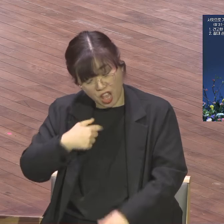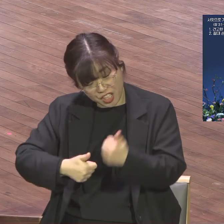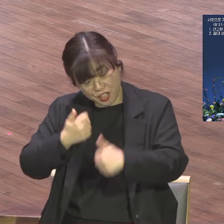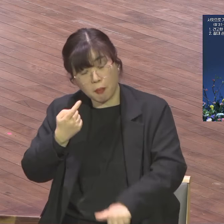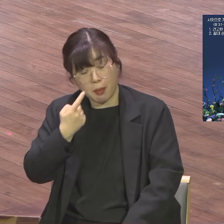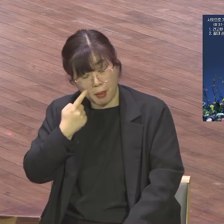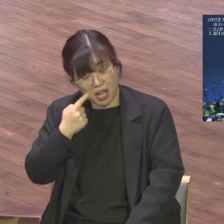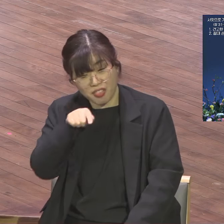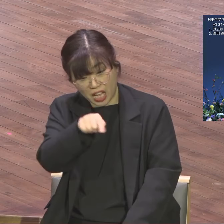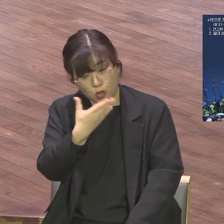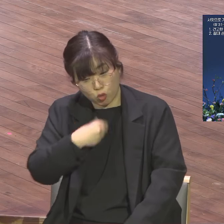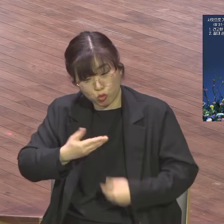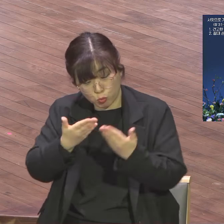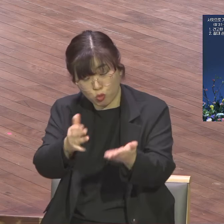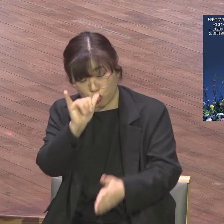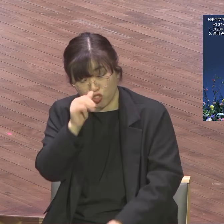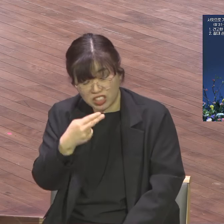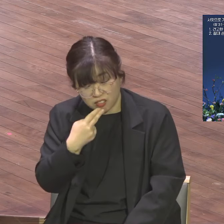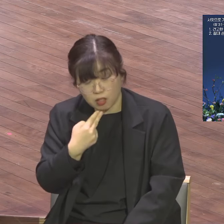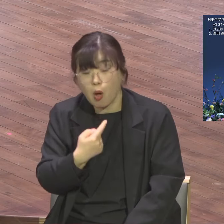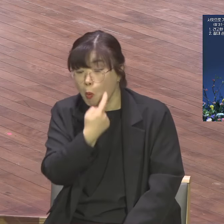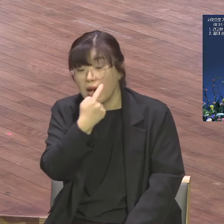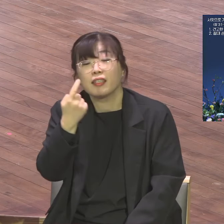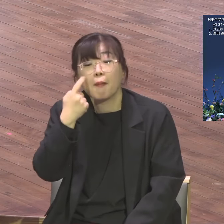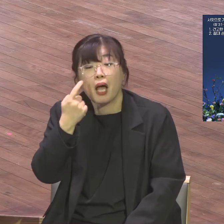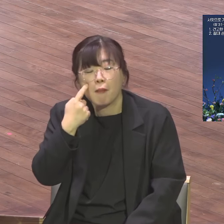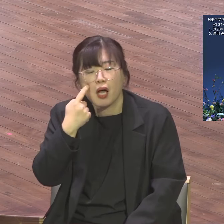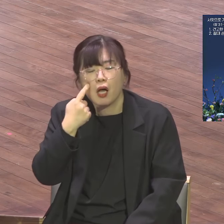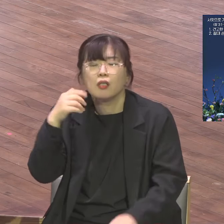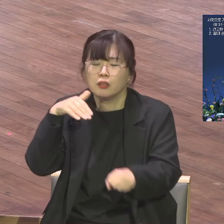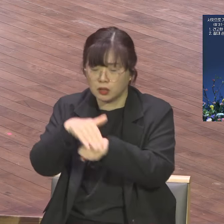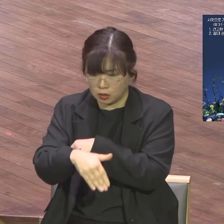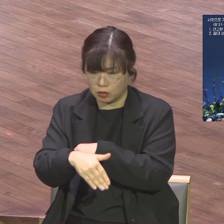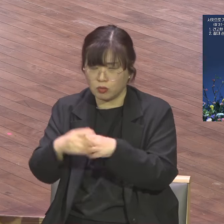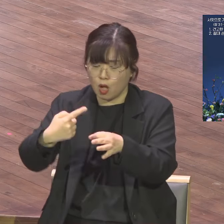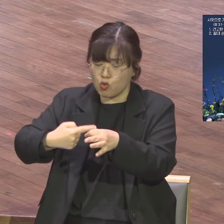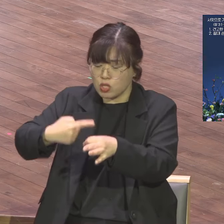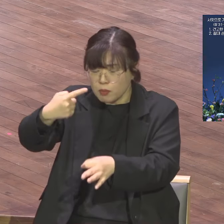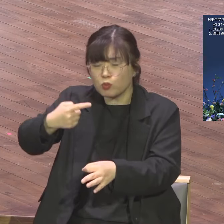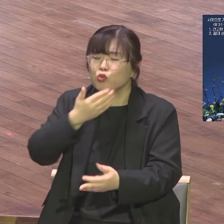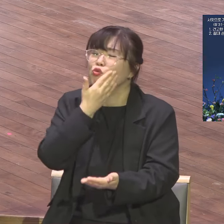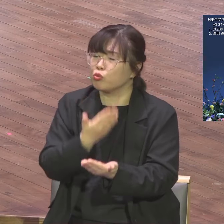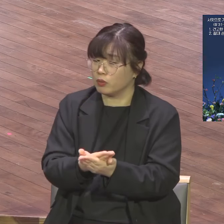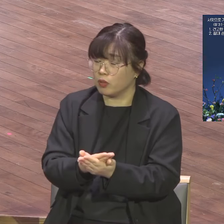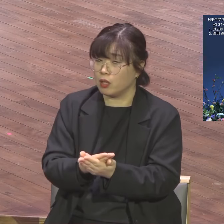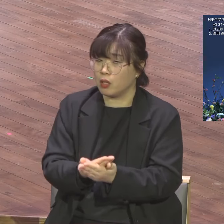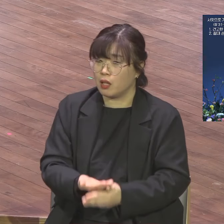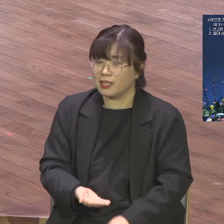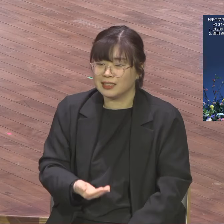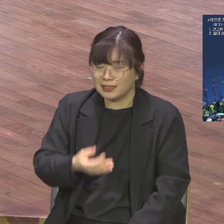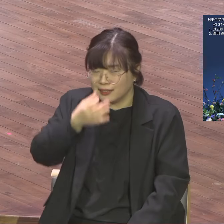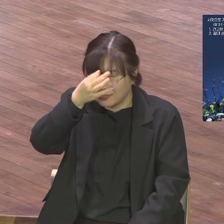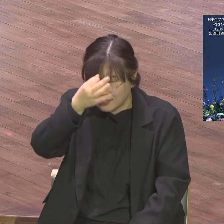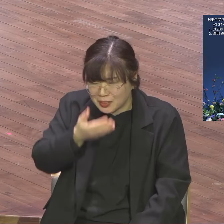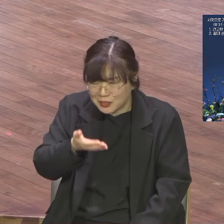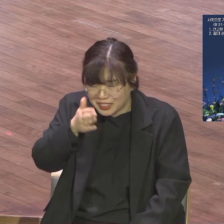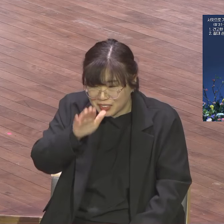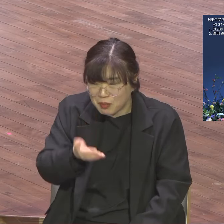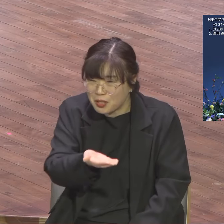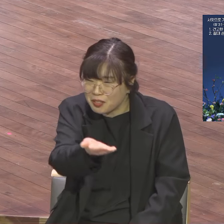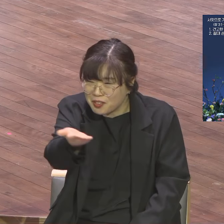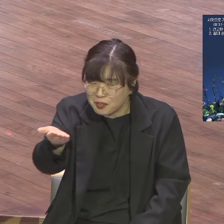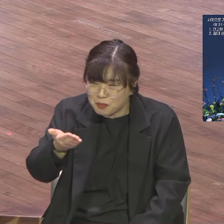내가 축복하나 시험해봐라. 11조. 그게 11조예요. 11조도 안 한다 그건 절대로 중직자 될 수